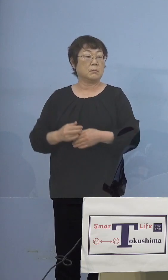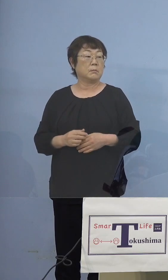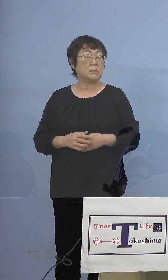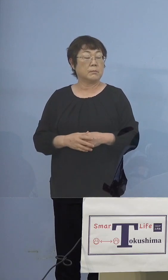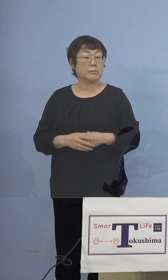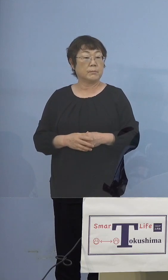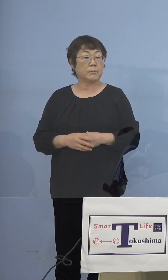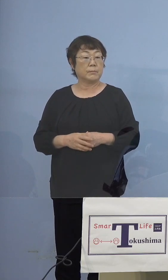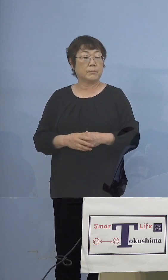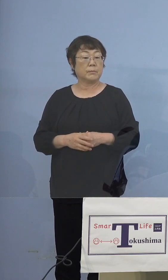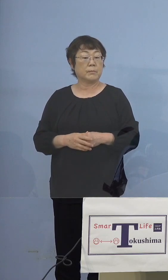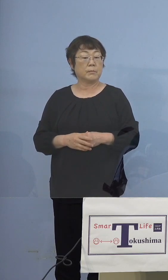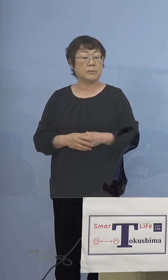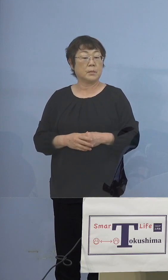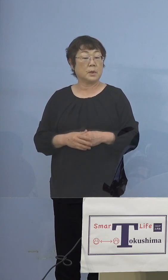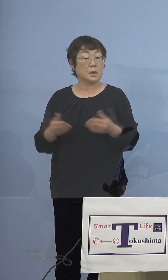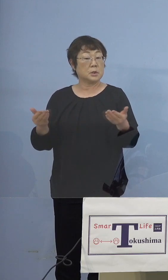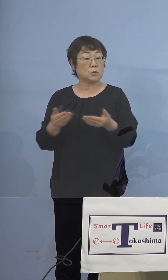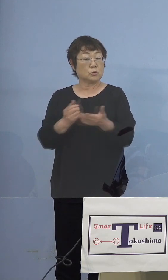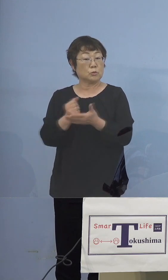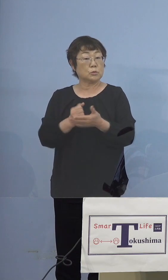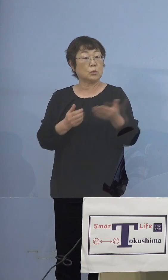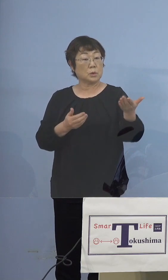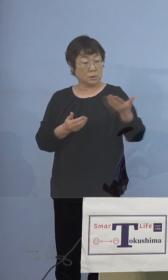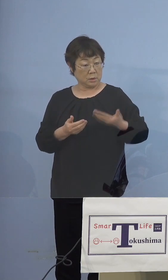は仕事上の、